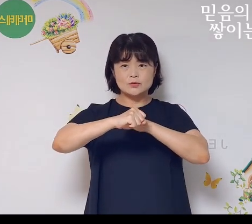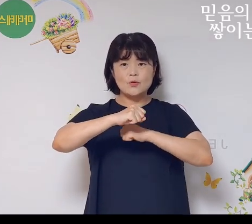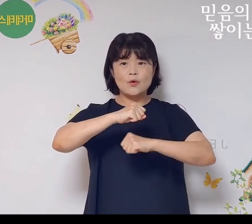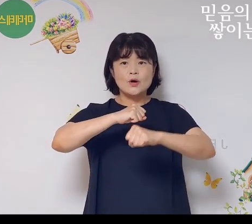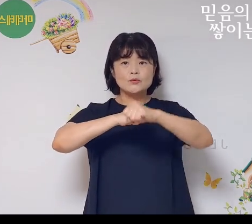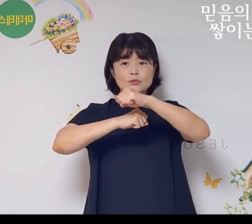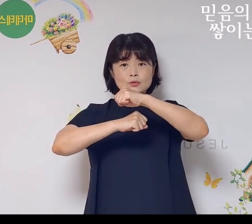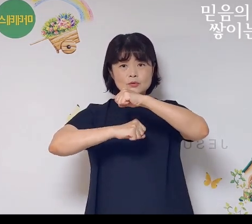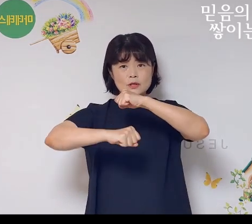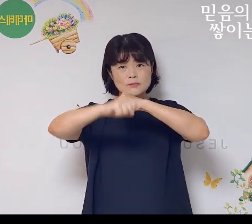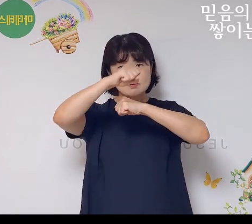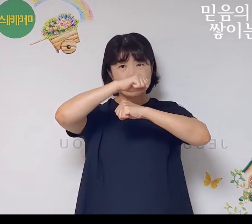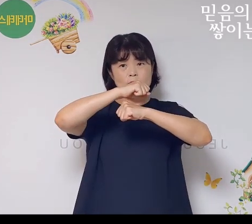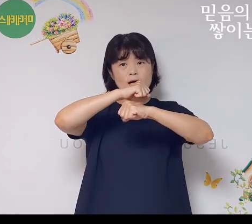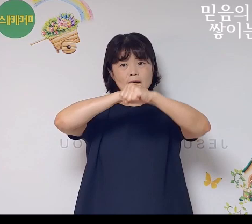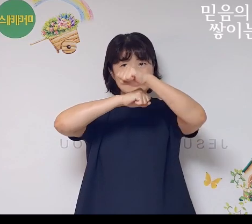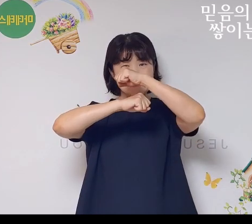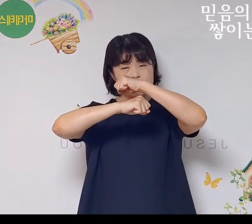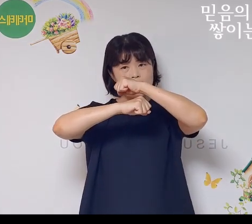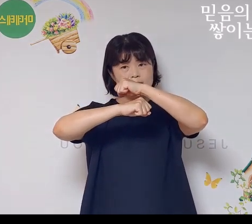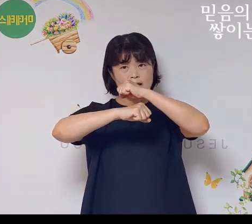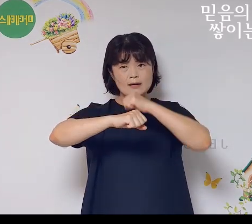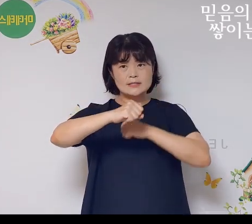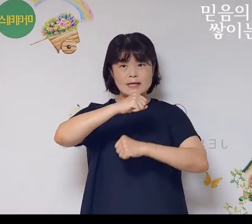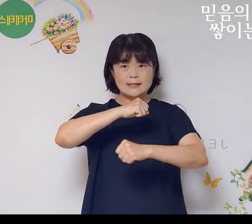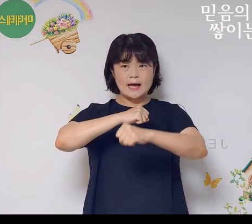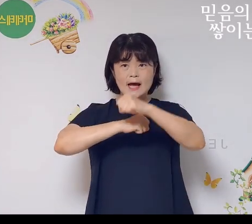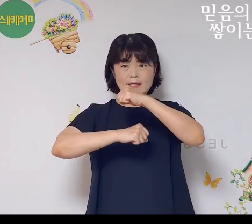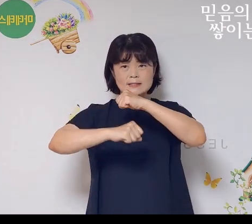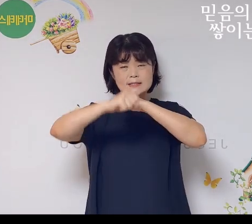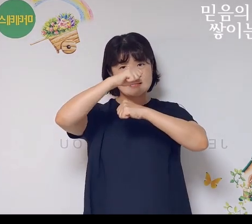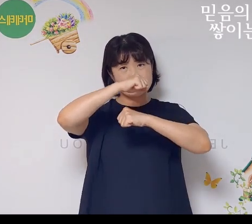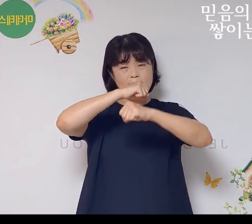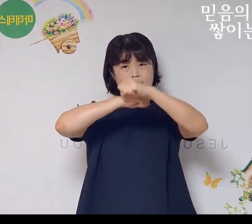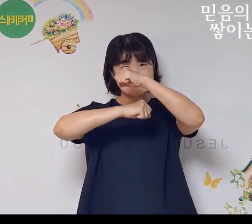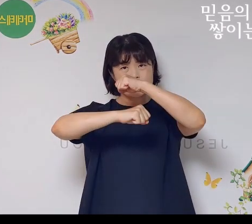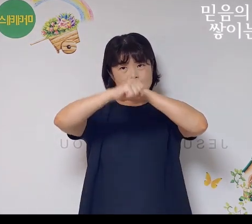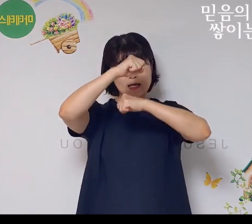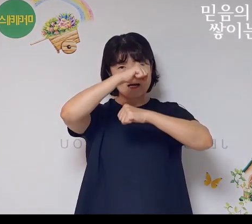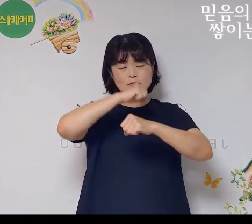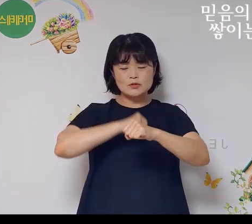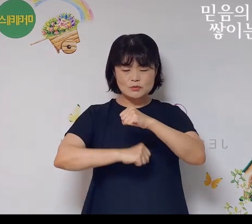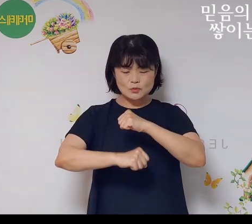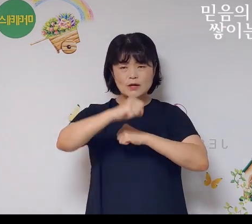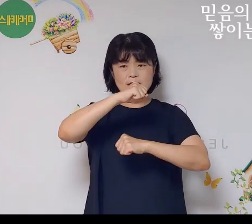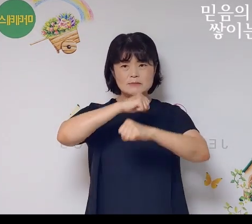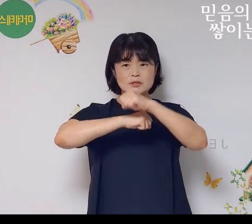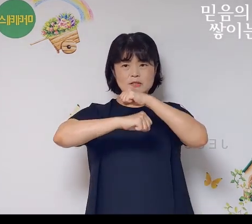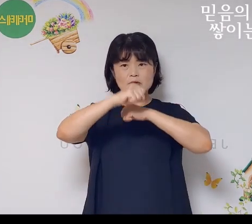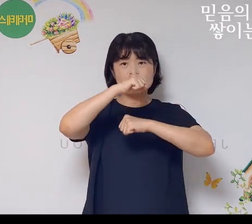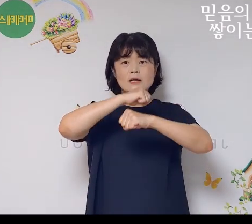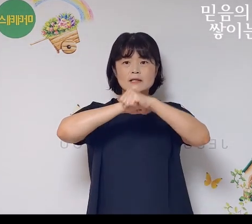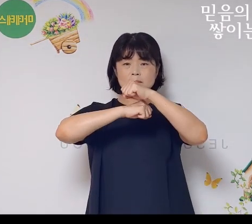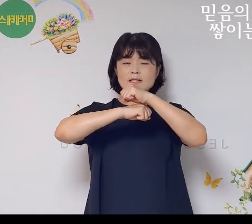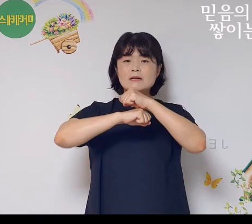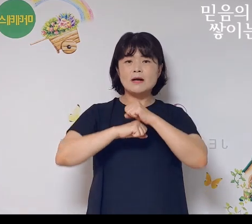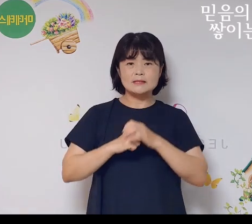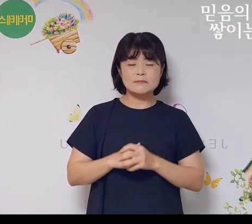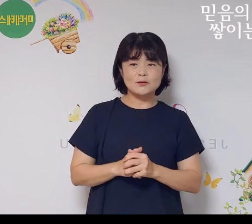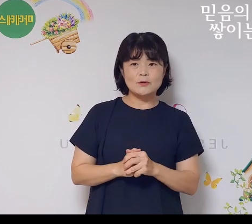두시고 위로 점점 올라가는 게 쌓이다예요. 쌓다. 점점 올라가시면 되죠. 박자만큼만